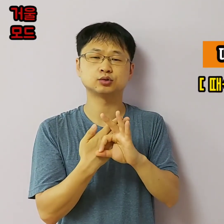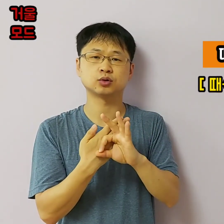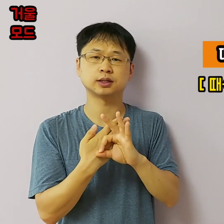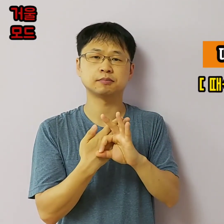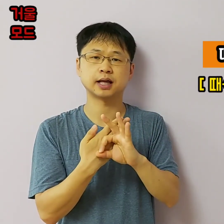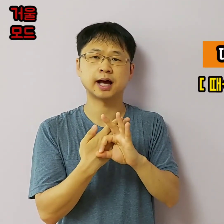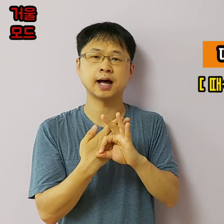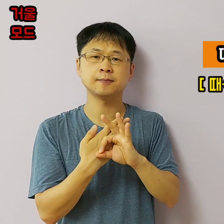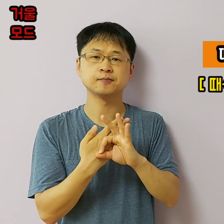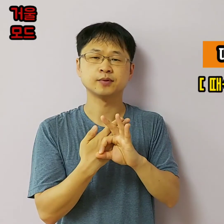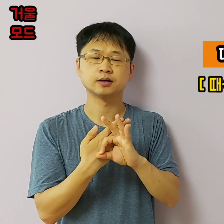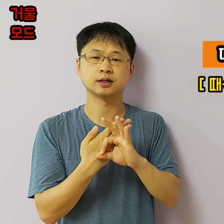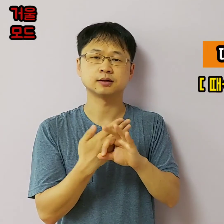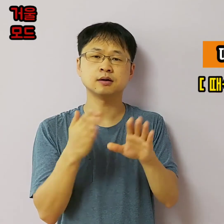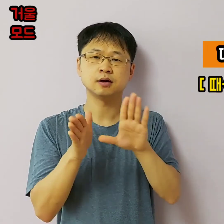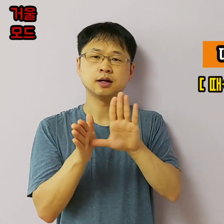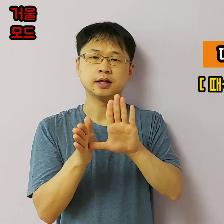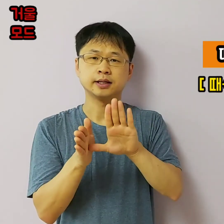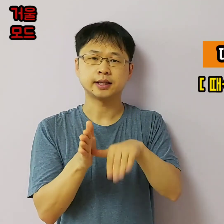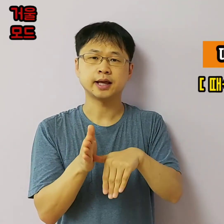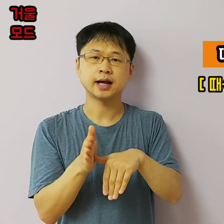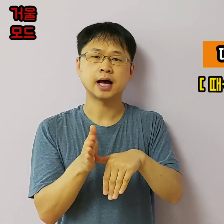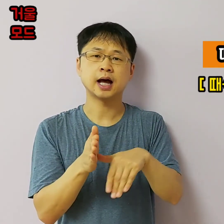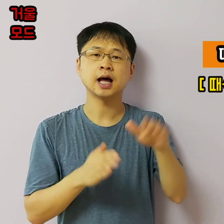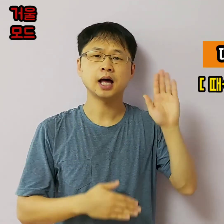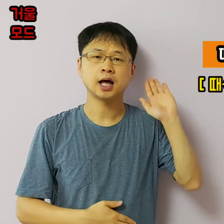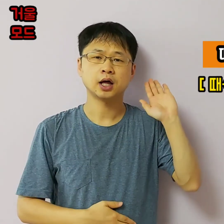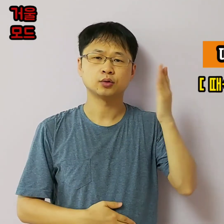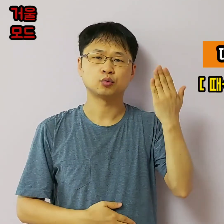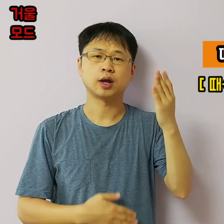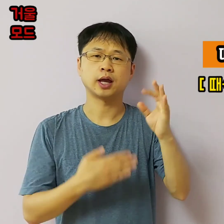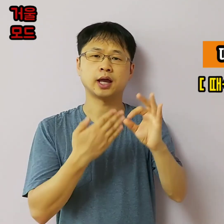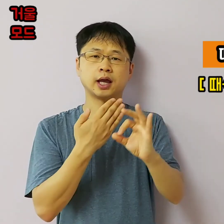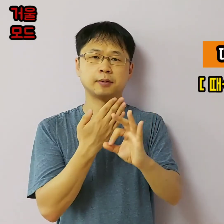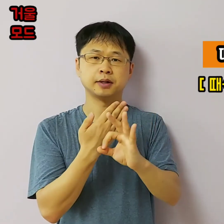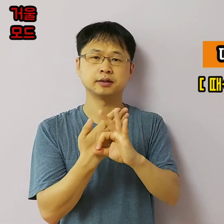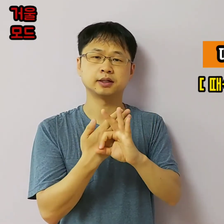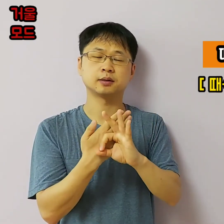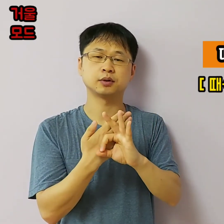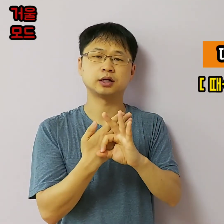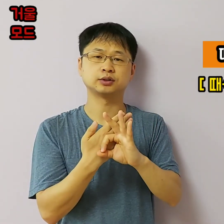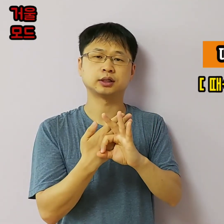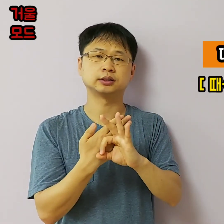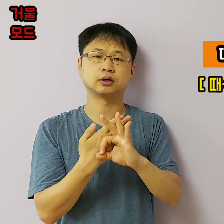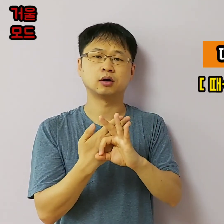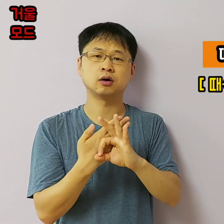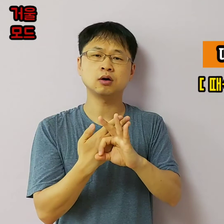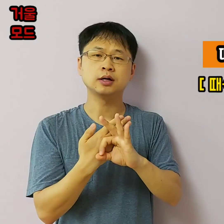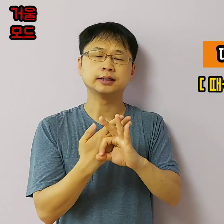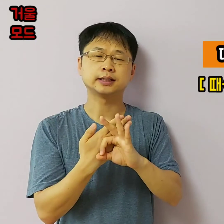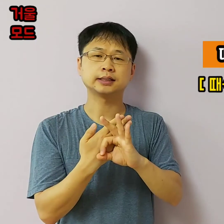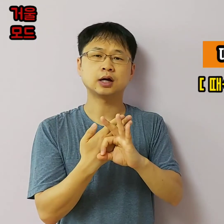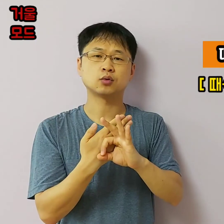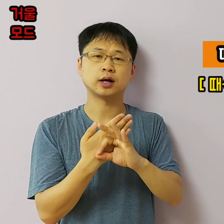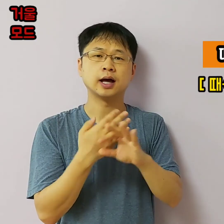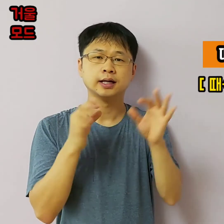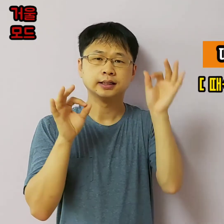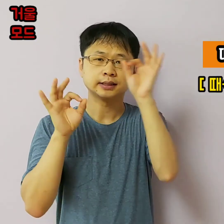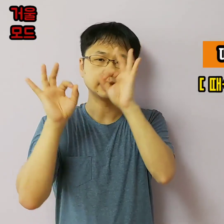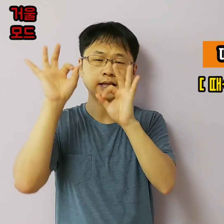수어가 됩니다. 그래서 때가 되면 이렇게 표현할 수 있겠죠. 찾아올 거야.